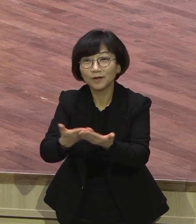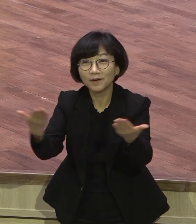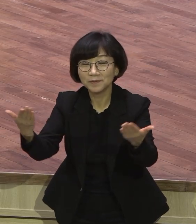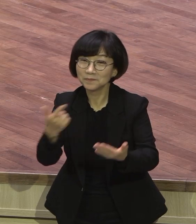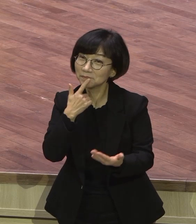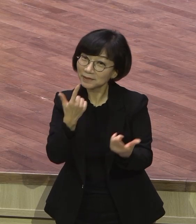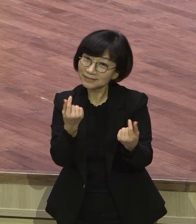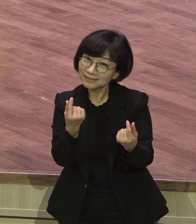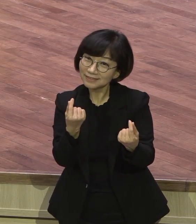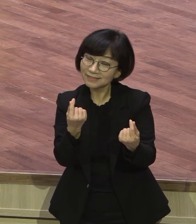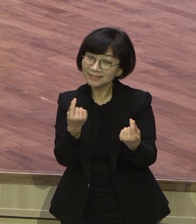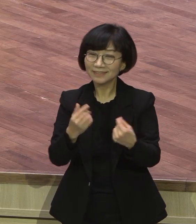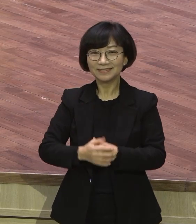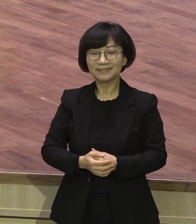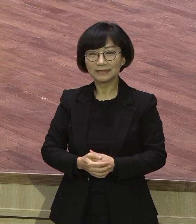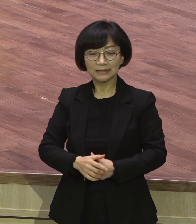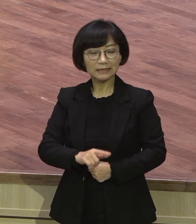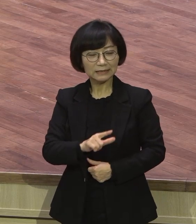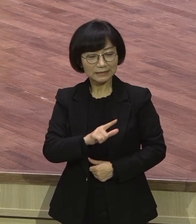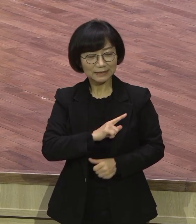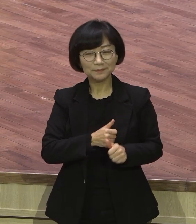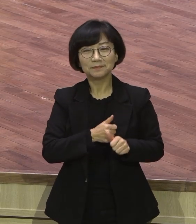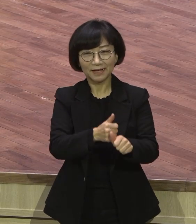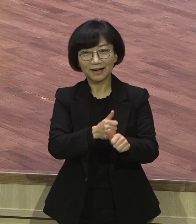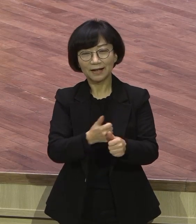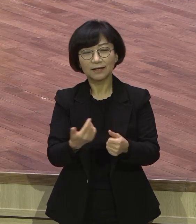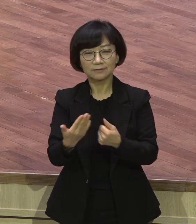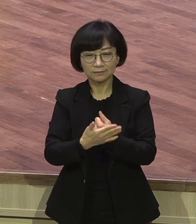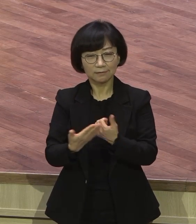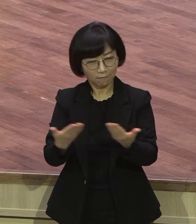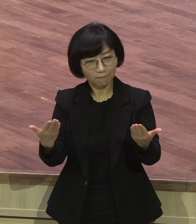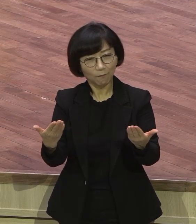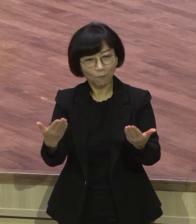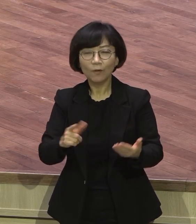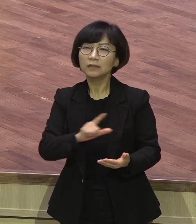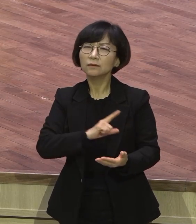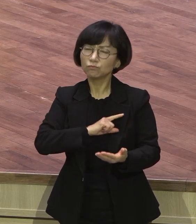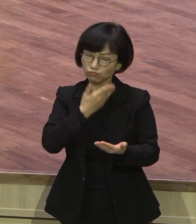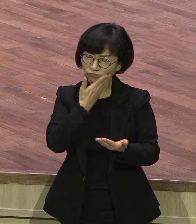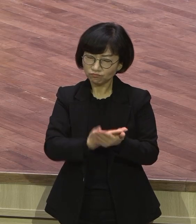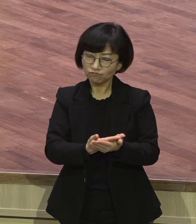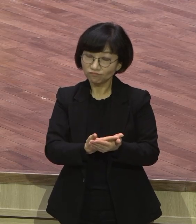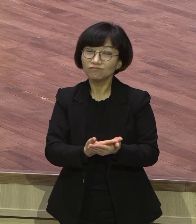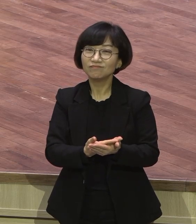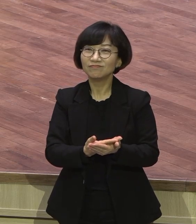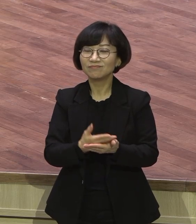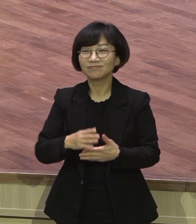그대로 그대로 참 큰 은혜고 감사한 일이죠. 이름이 이렇게 중요해요.